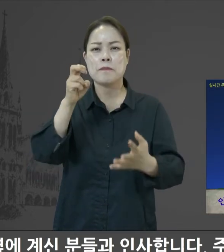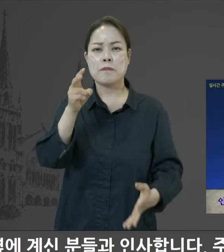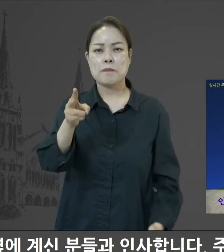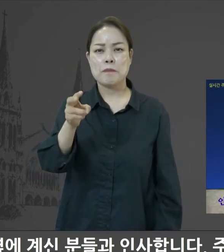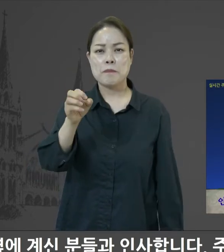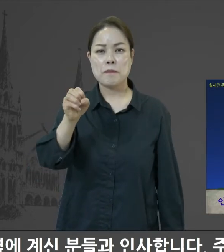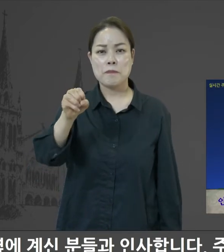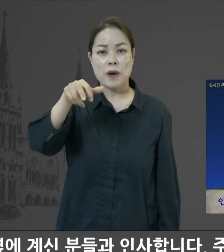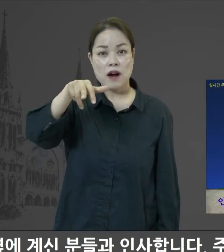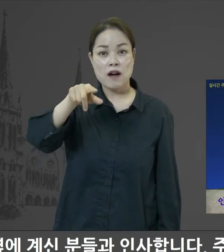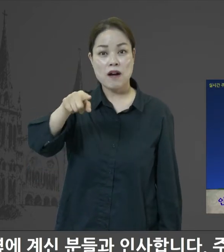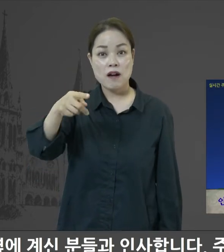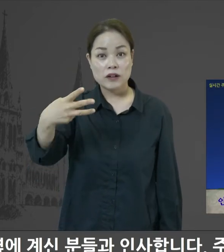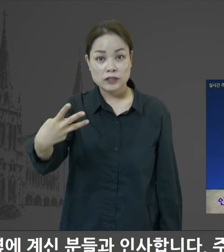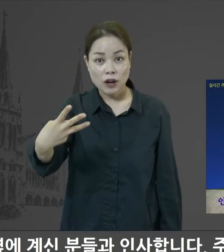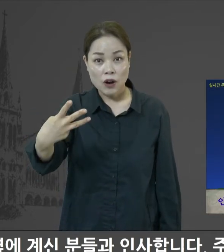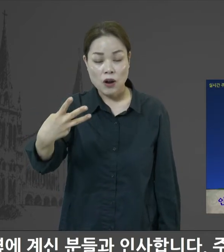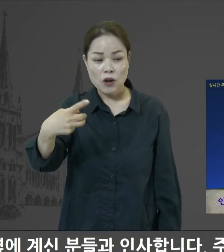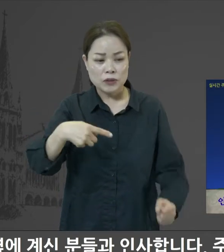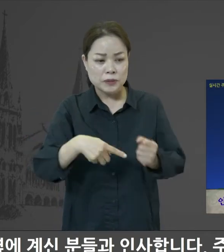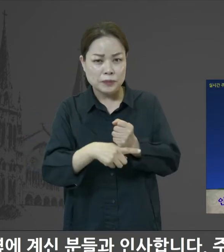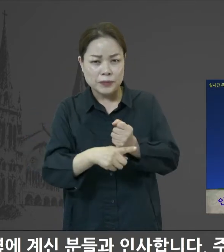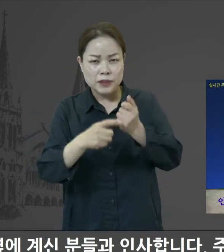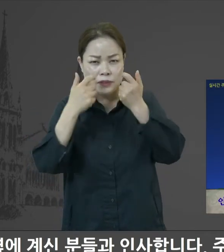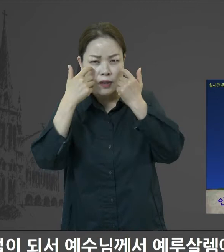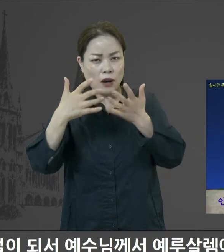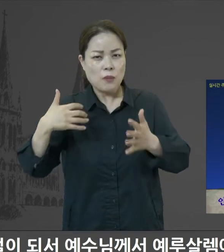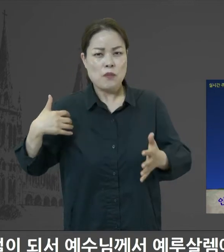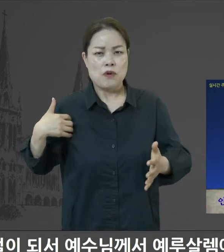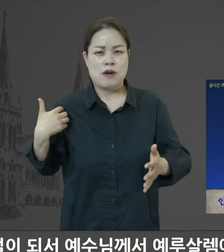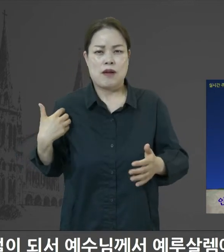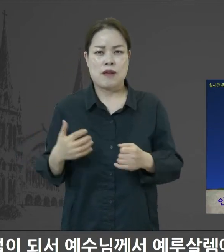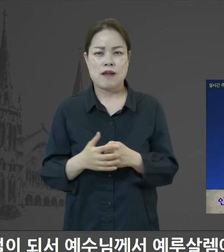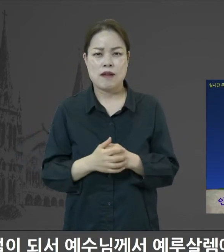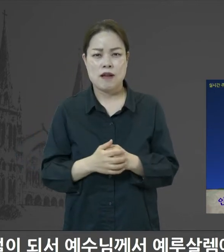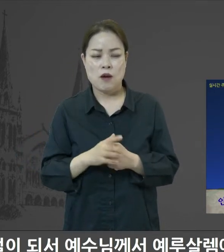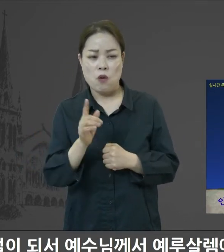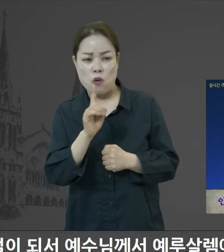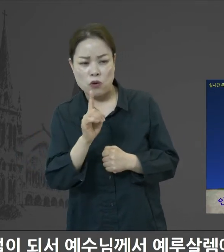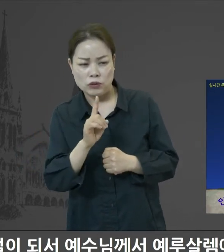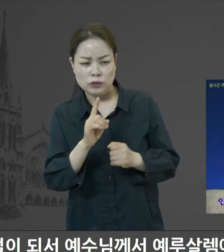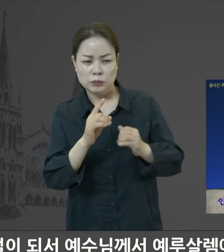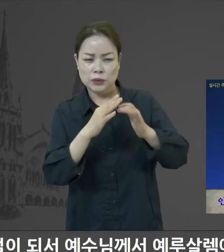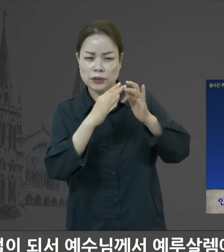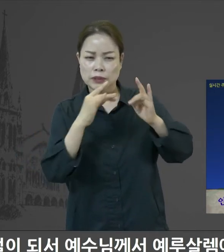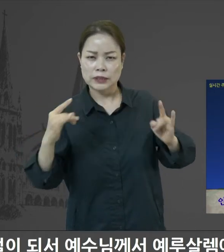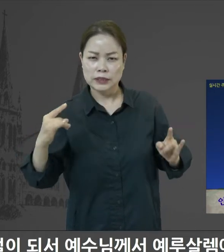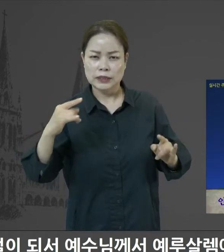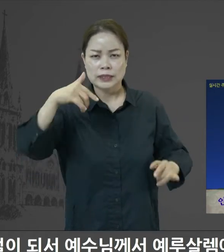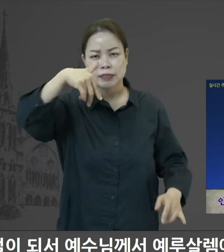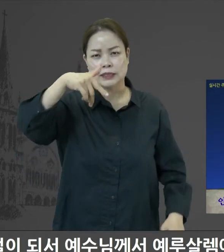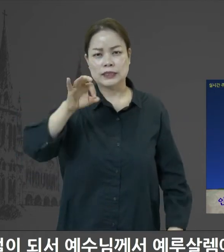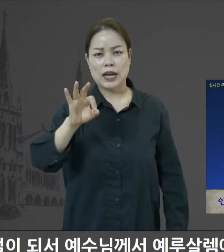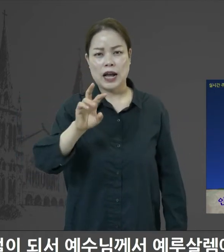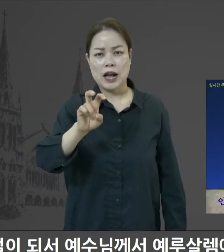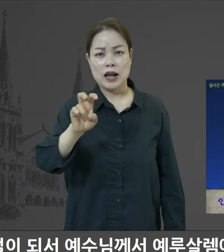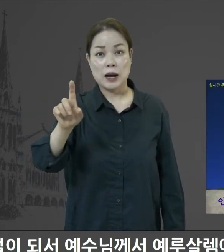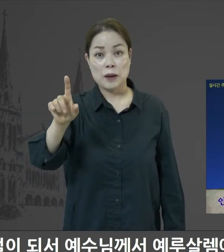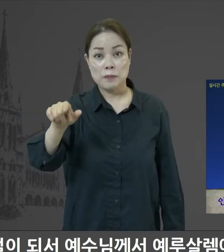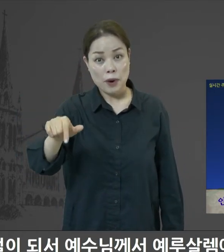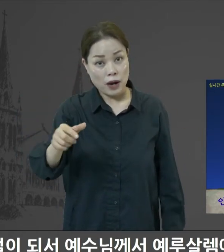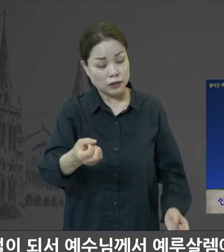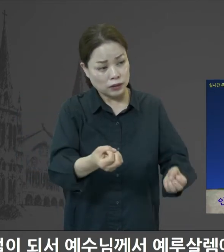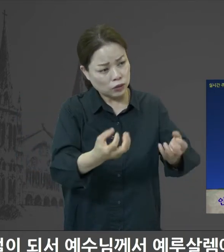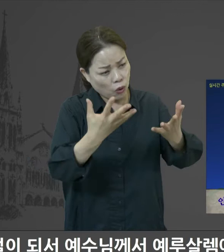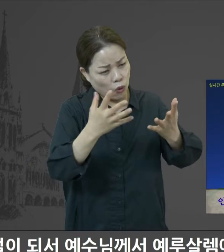어떤 명절인지 정확히 알 수는 없습니다. 어떤 이들은 장막절이라고 주장하기도 하고요. 또